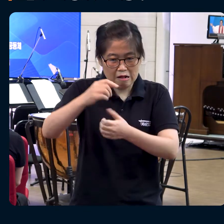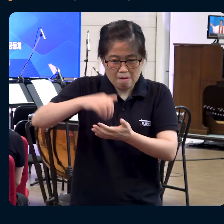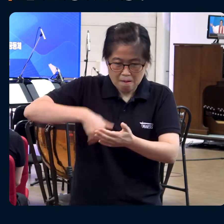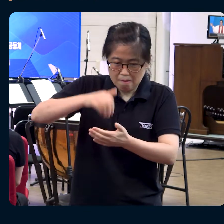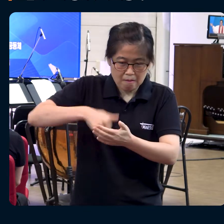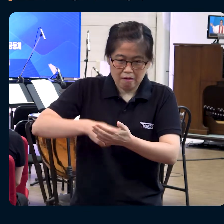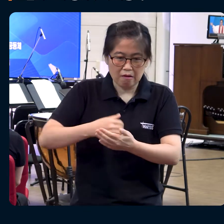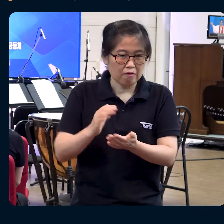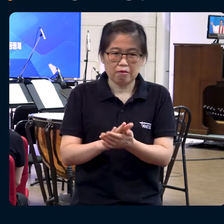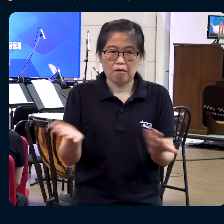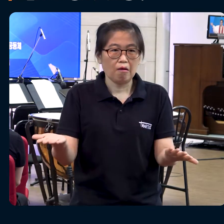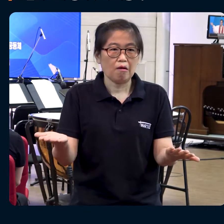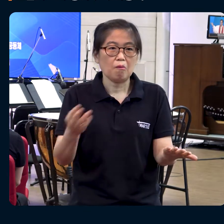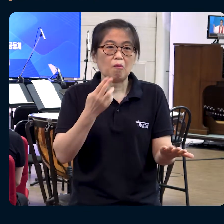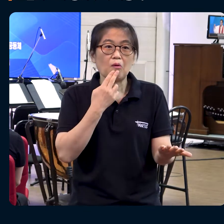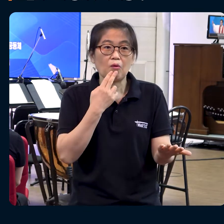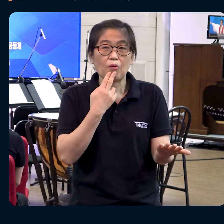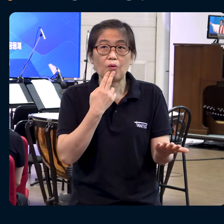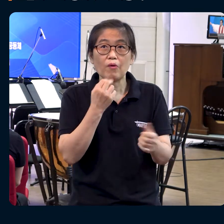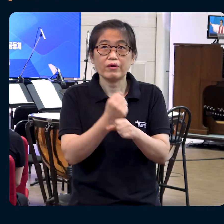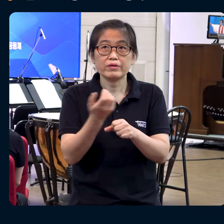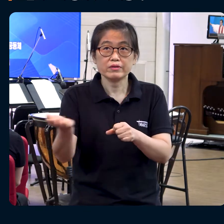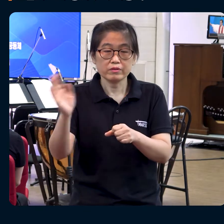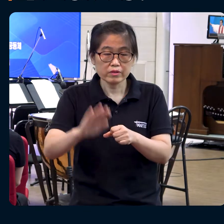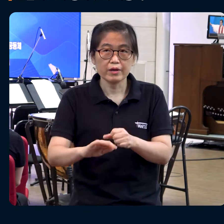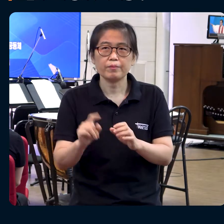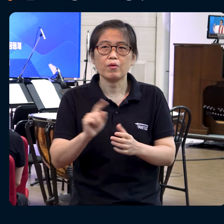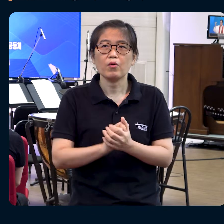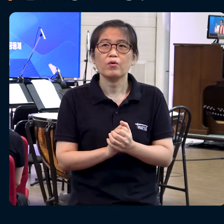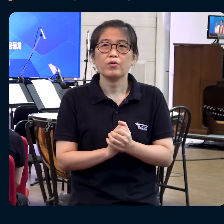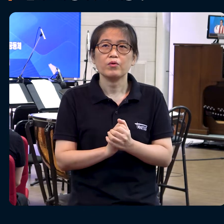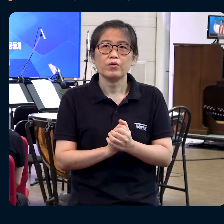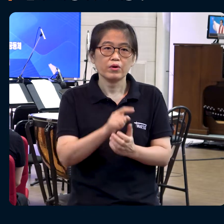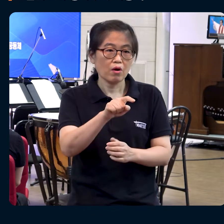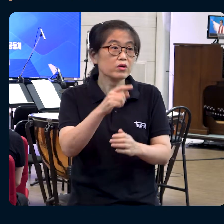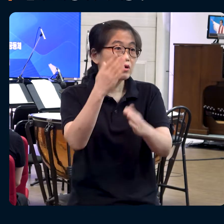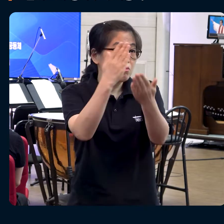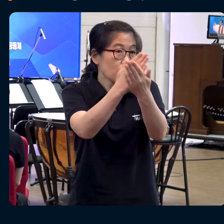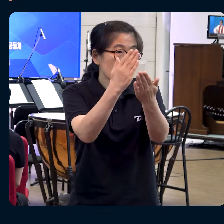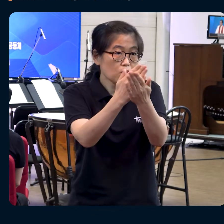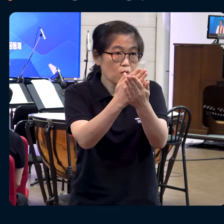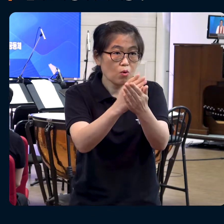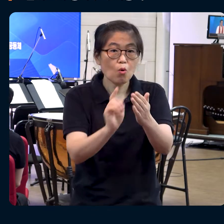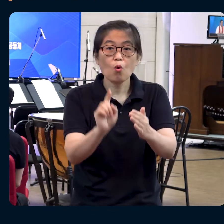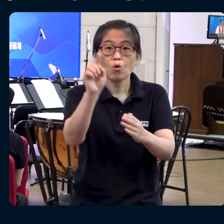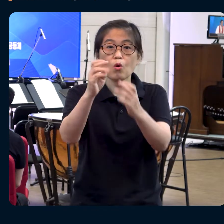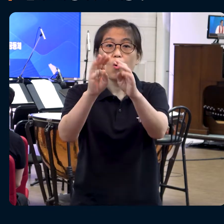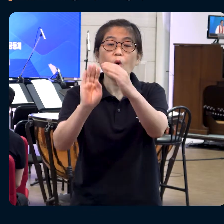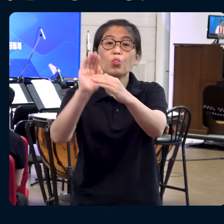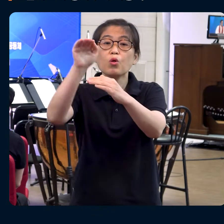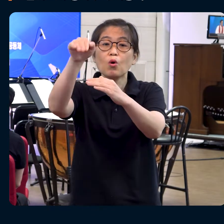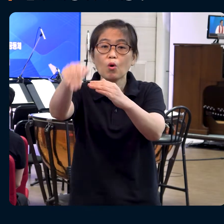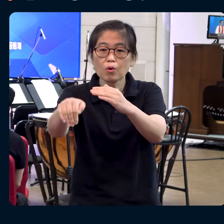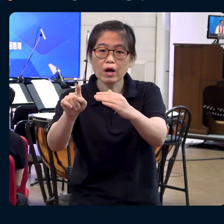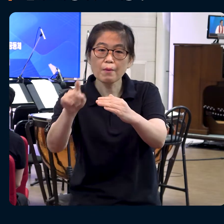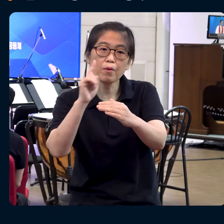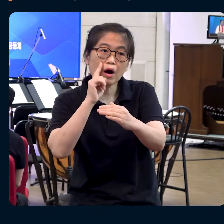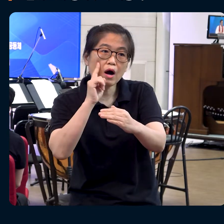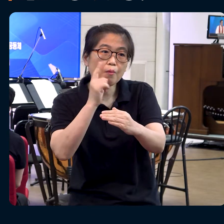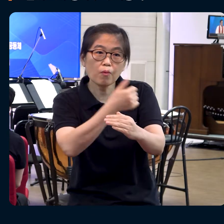거예요. 그렇게 헤매고 있는데 갑자기 그 지역사람 하나가 오더니 여기 말고 저쪽 언덕 한번 파보면